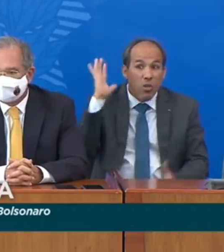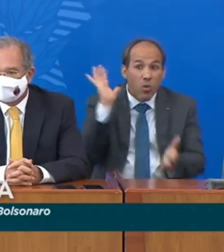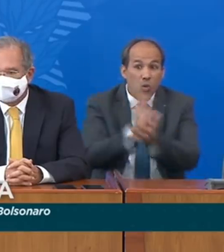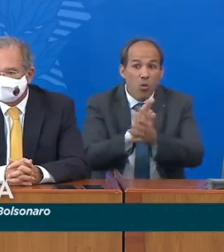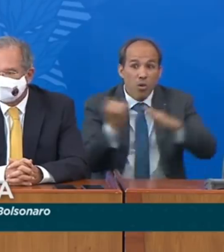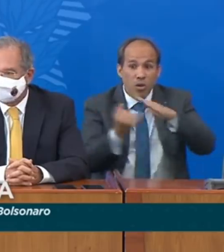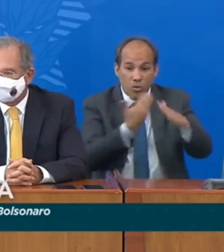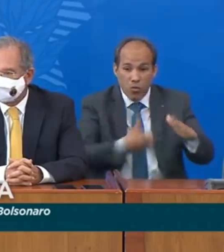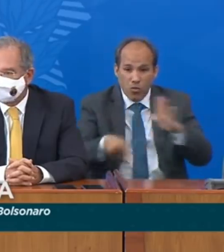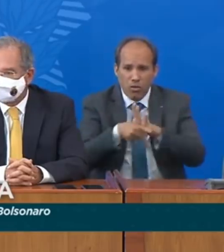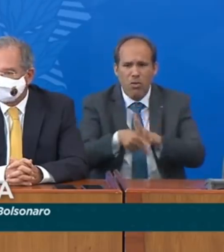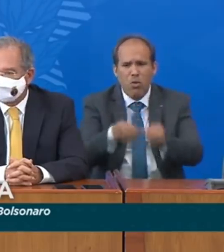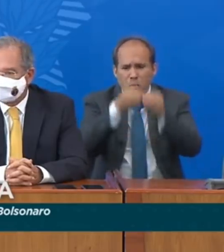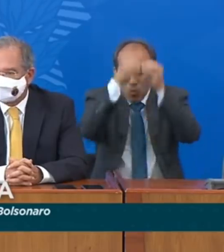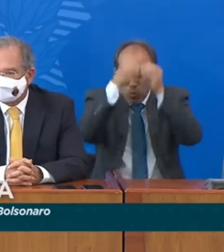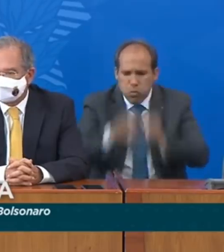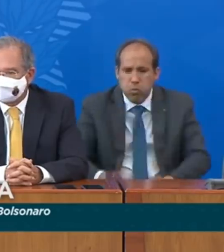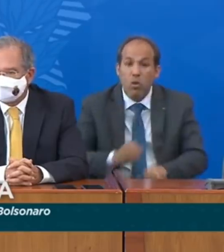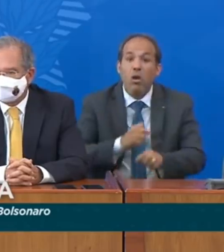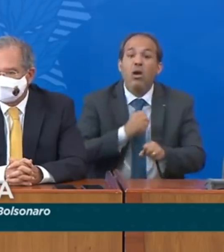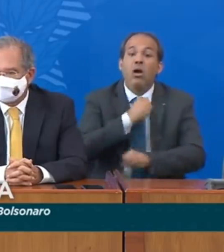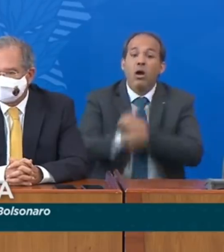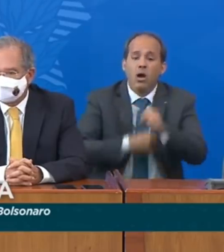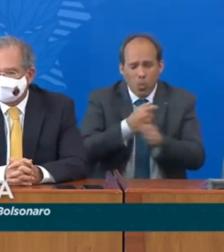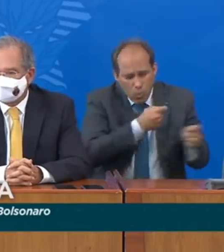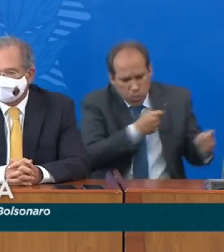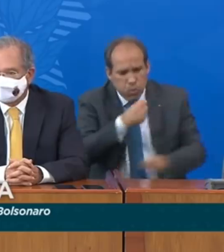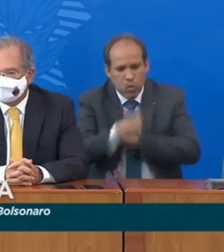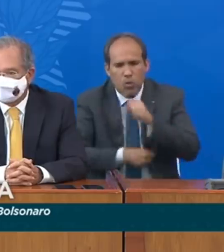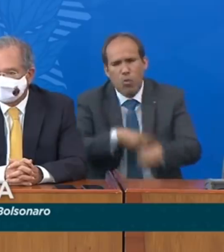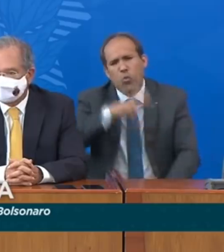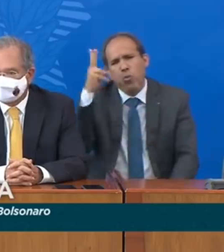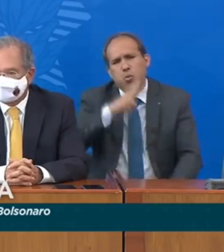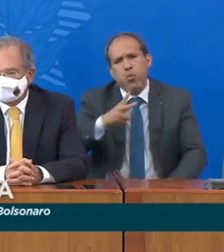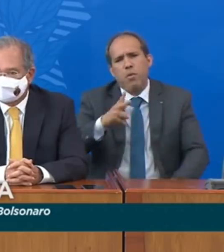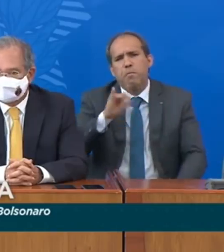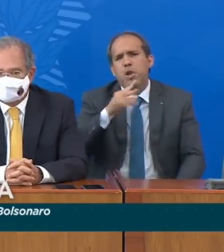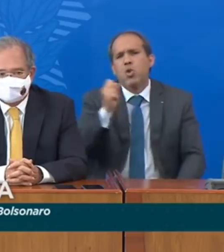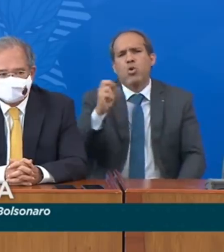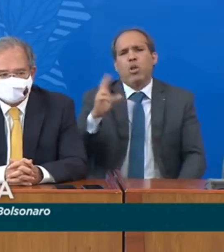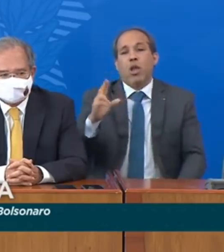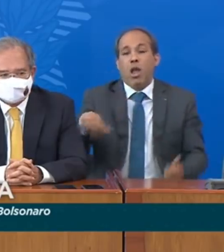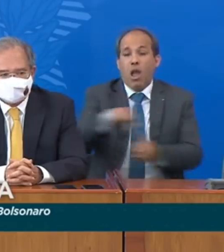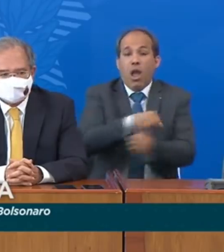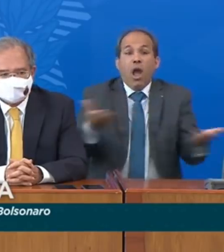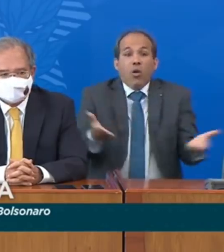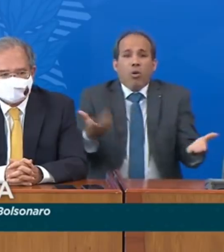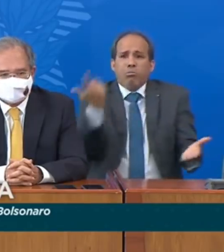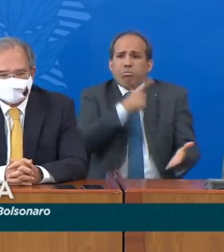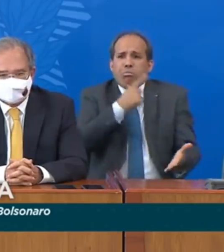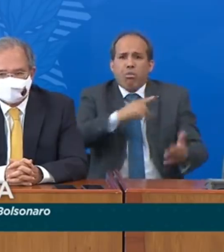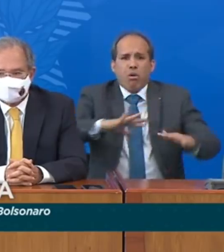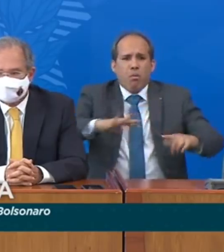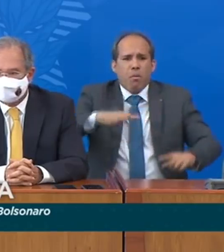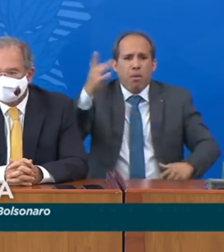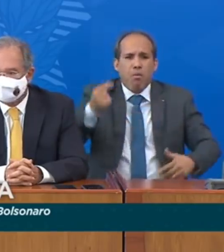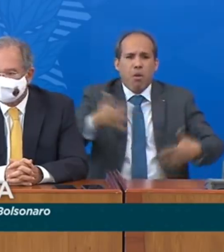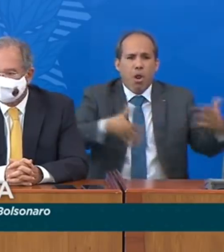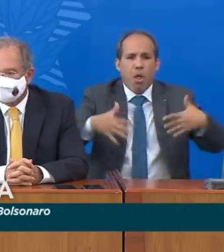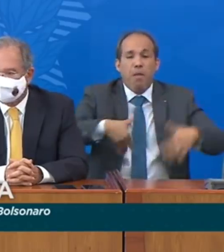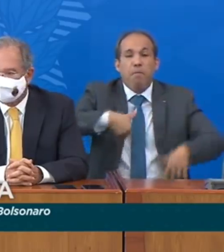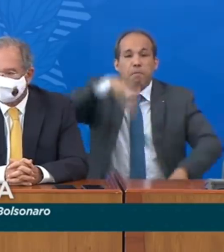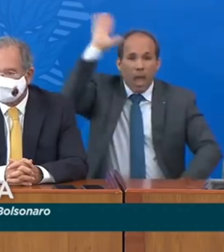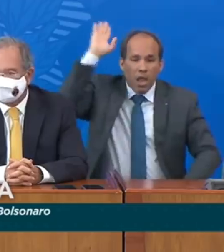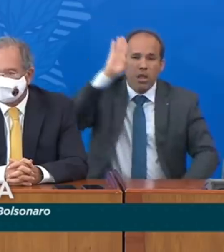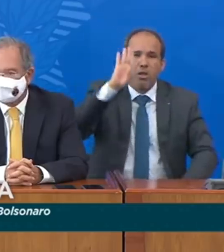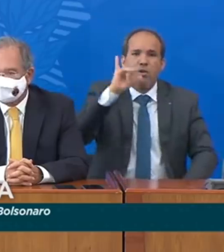prejuízos anuais de dezenas de bilhões de reais. Hoje, nós damos lucro de dezenas de bilhões de